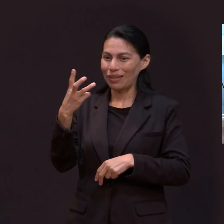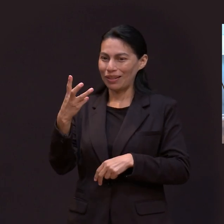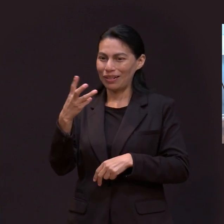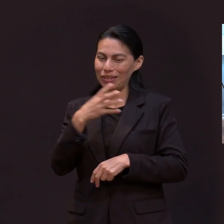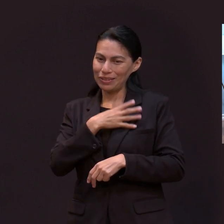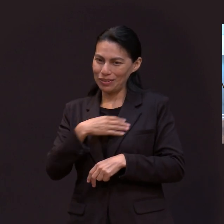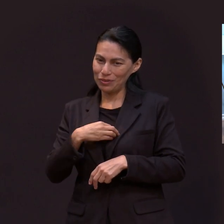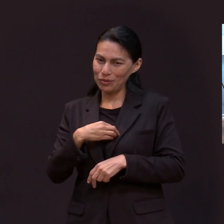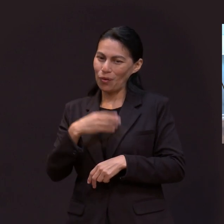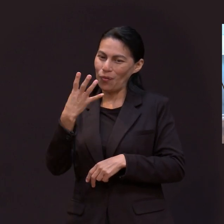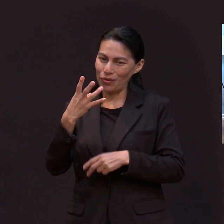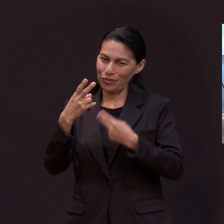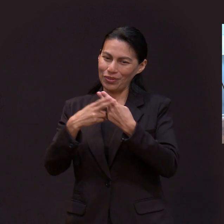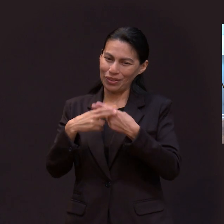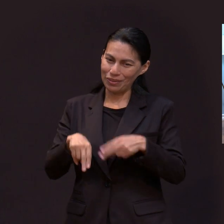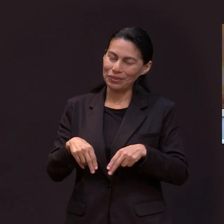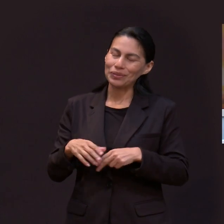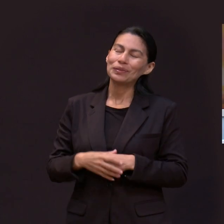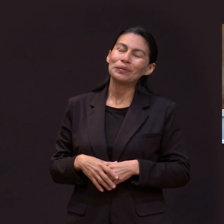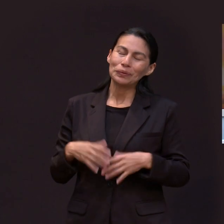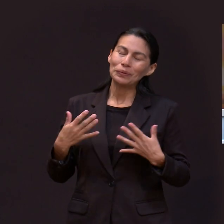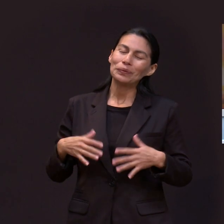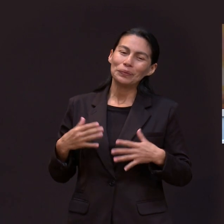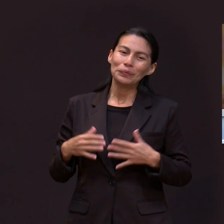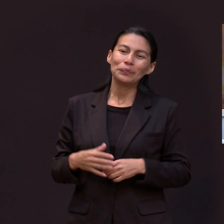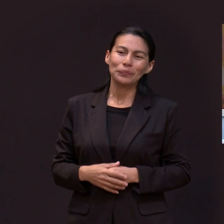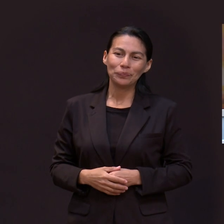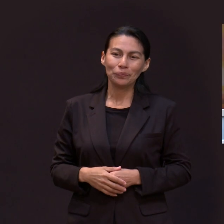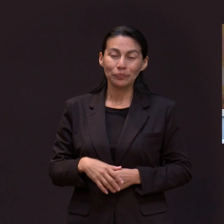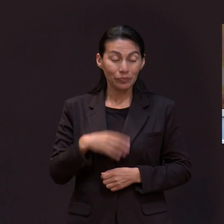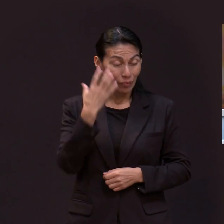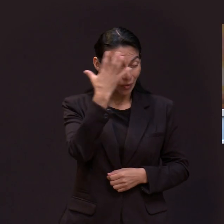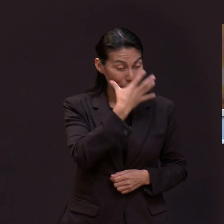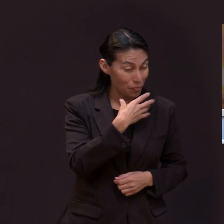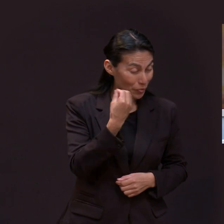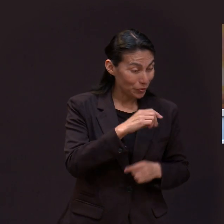nietos y tres hijos y cuatro nietos